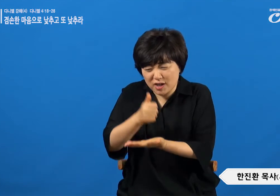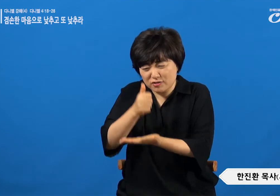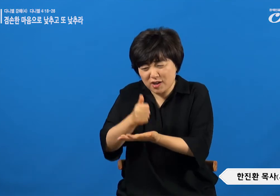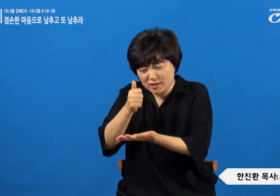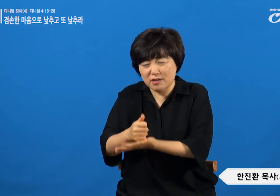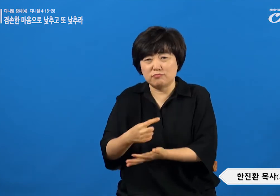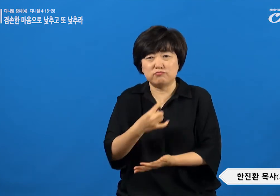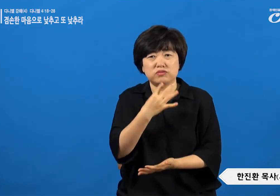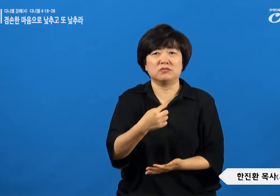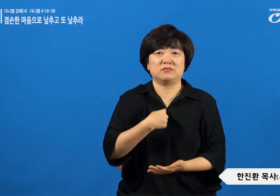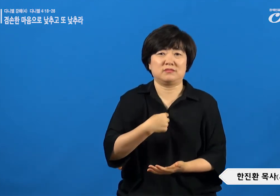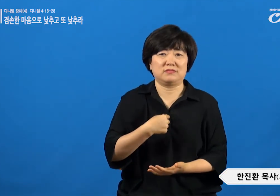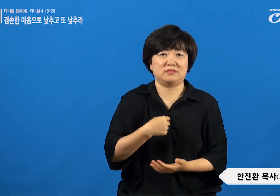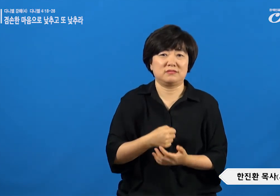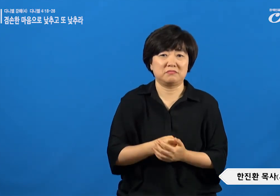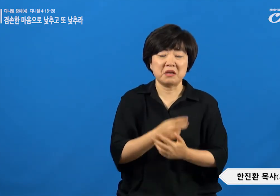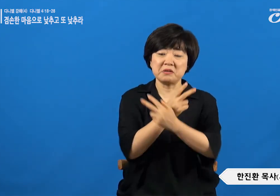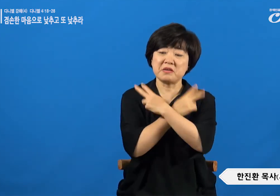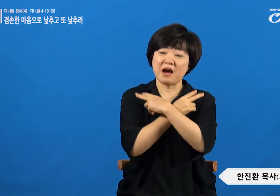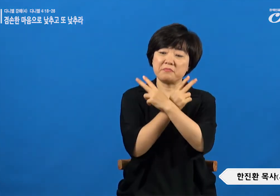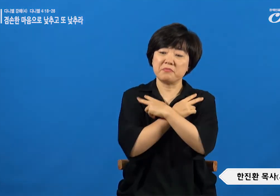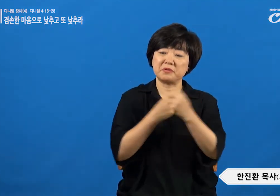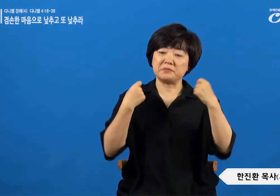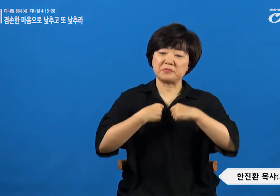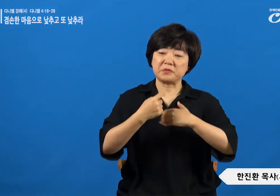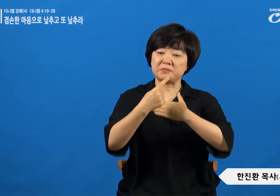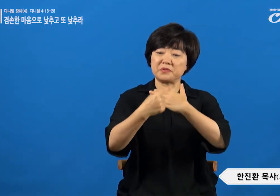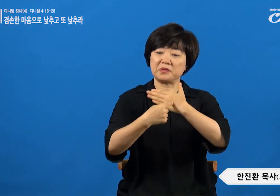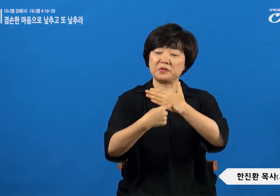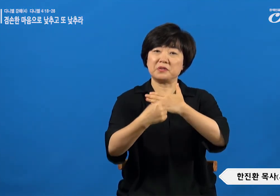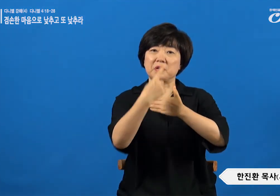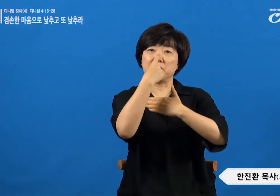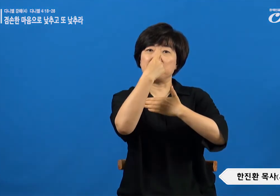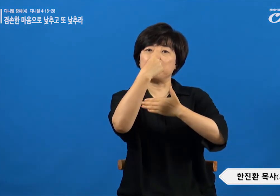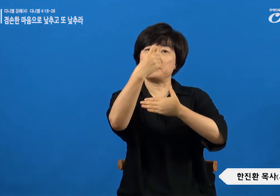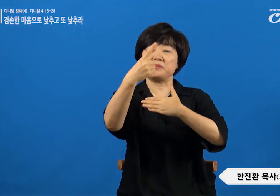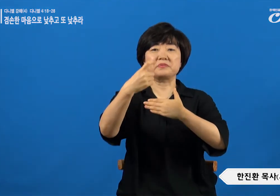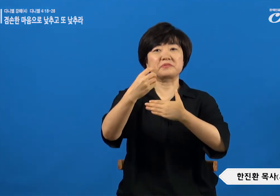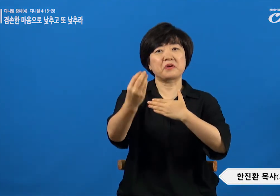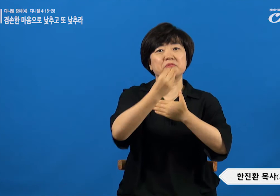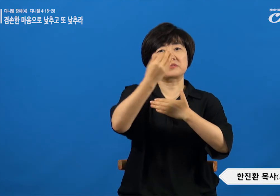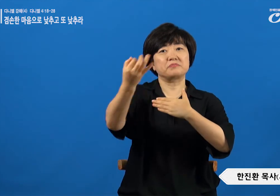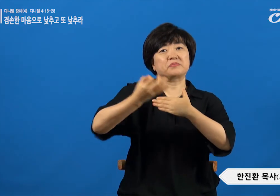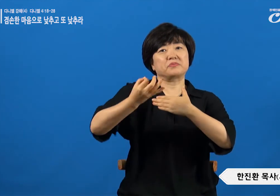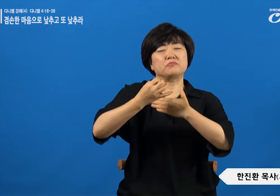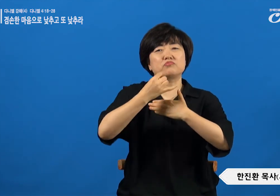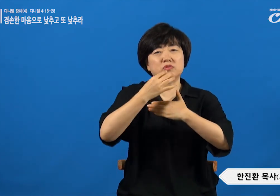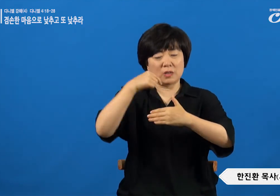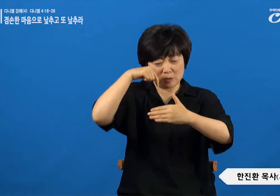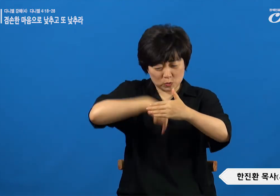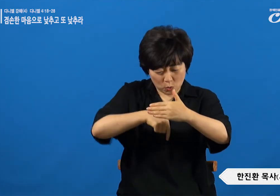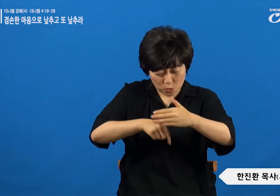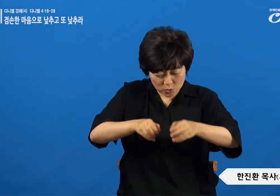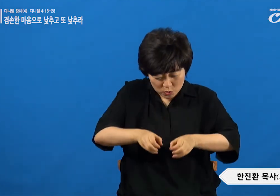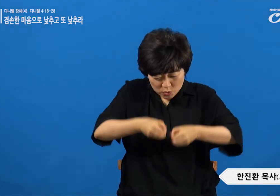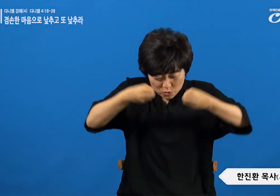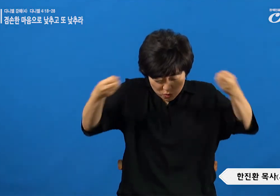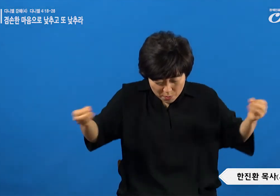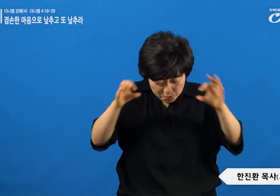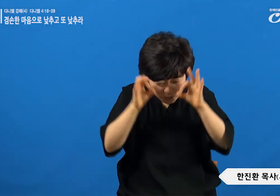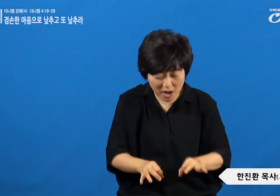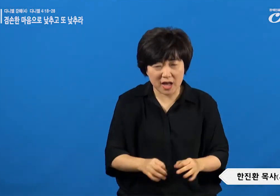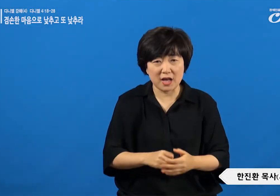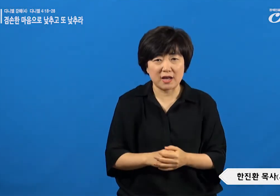우리들 아닙니까? 다 양복 입고 폼 잡고 있으니까 거룩한 그렇게 보이지만은 속을 쪼개놓고